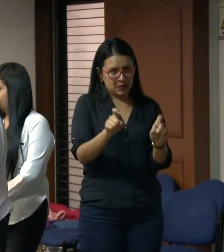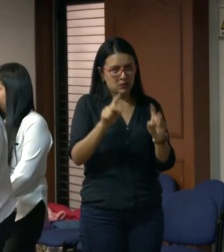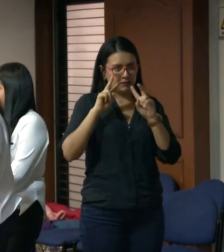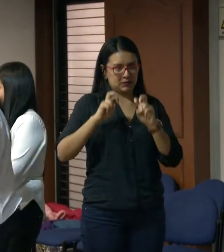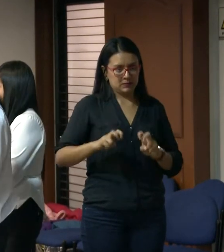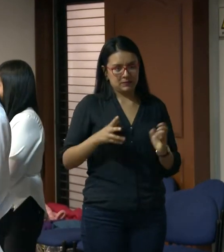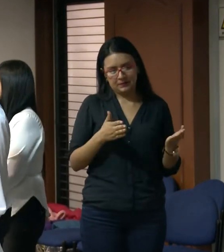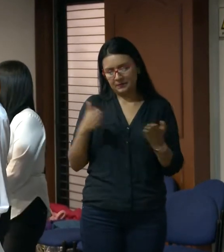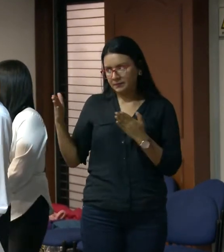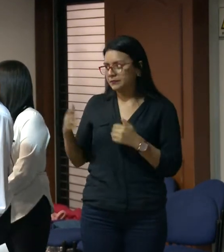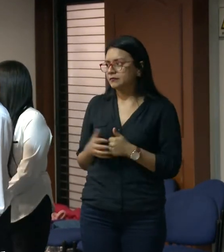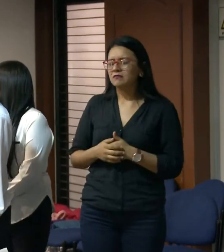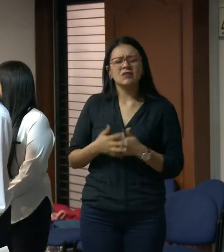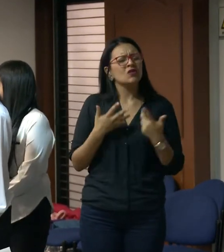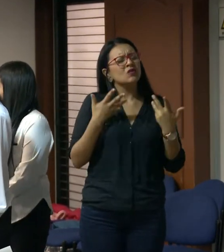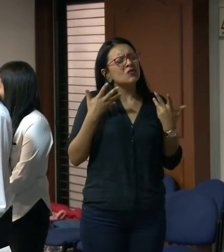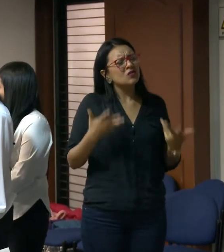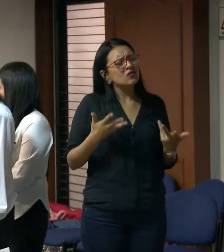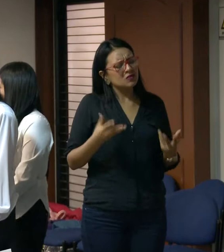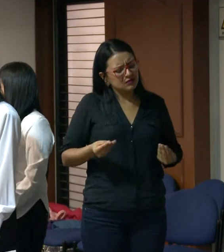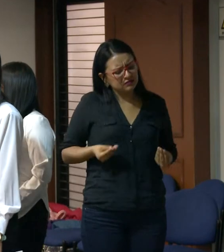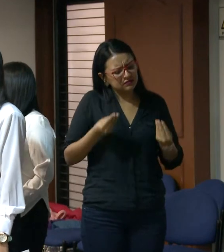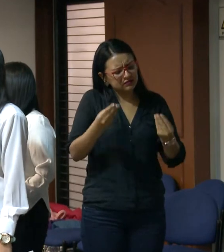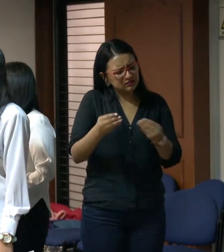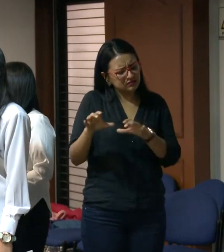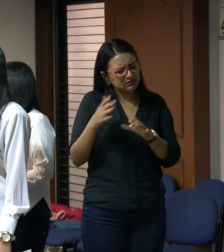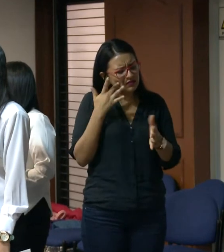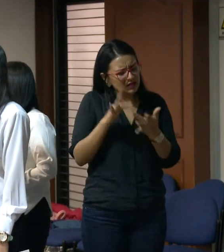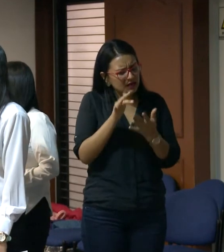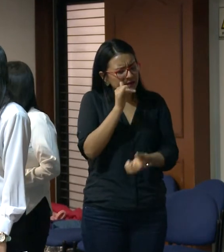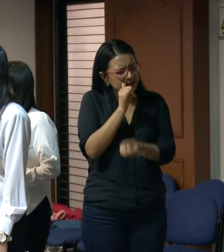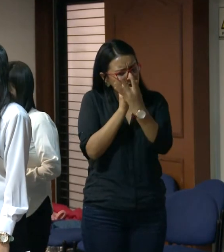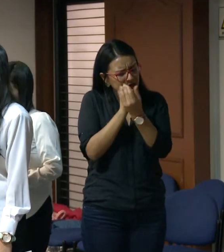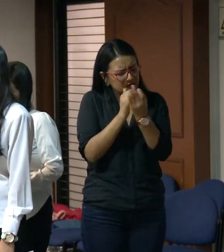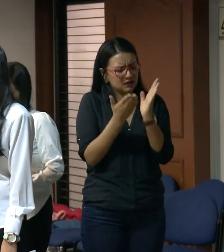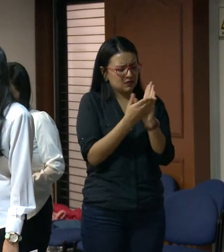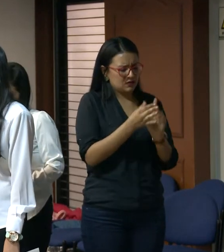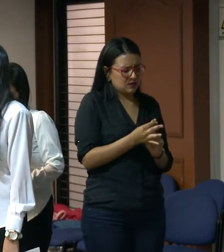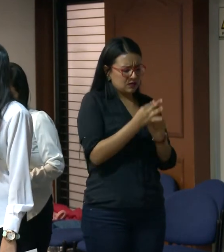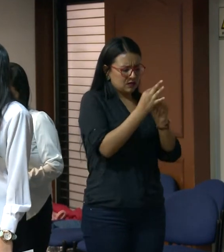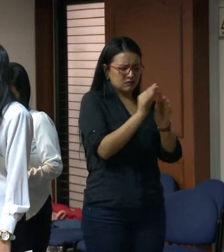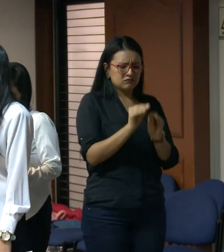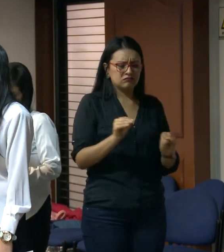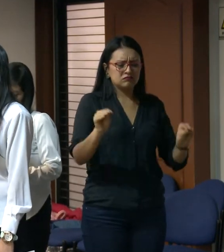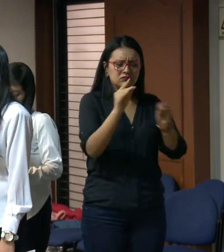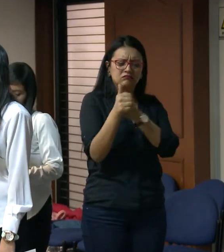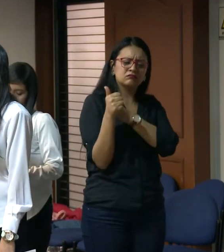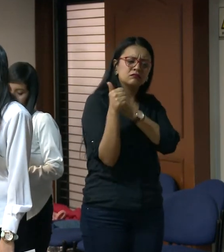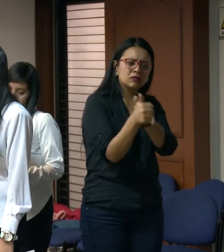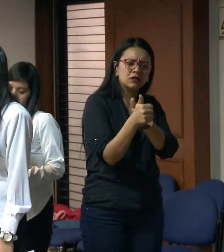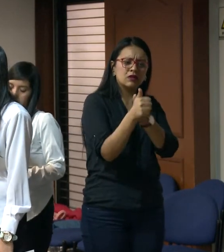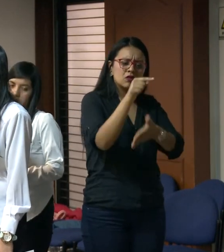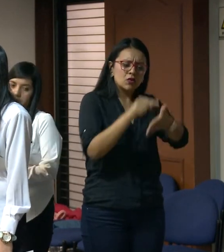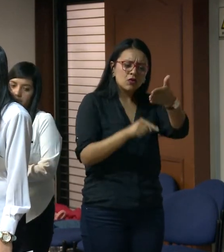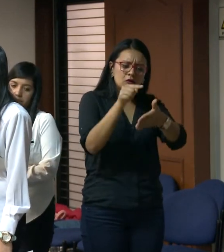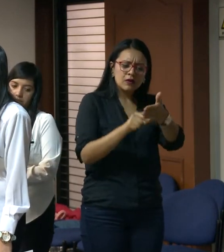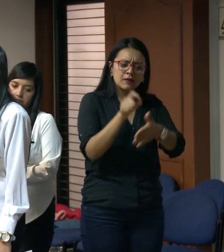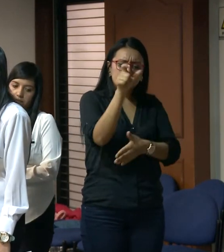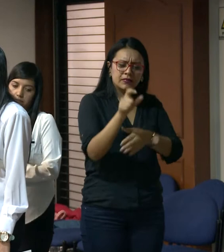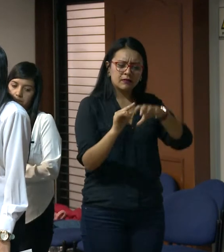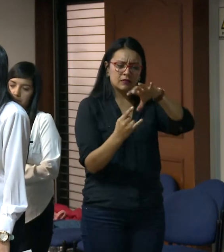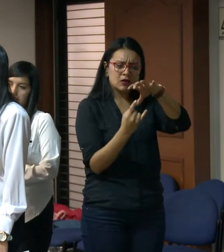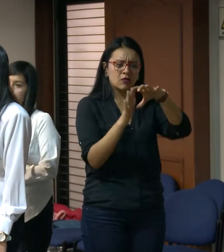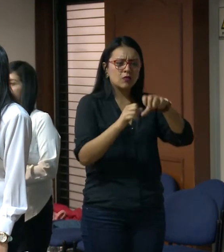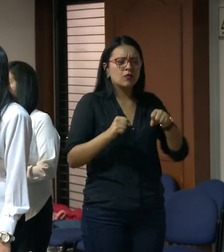investigación. ¿De qué manera contribuye el actuar pedagógico de los educadores especiales en la orientación de los contratistas del Planetario